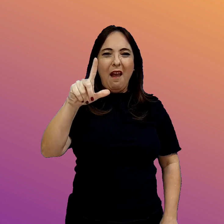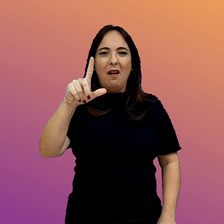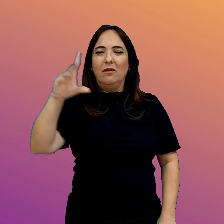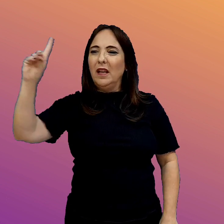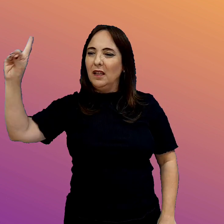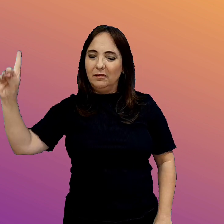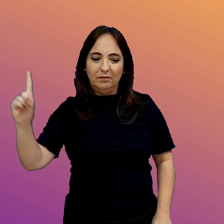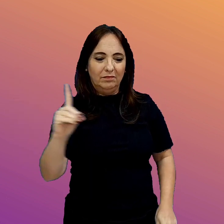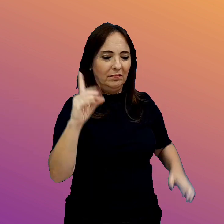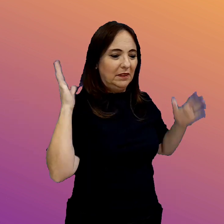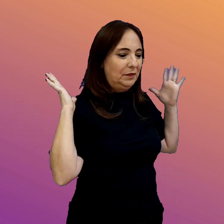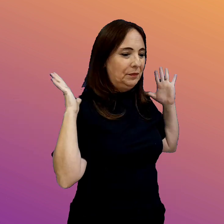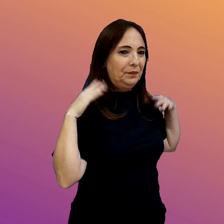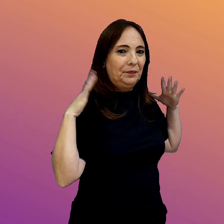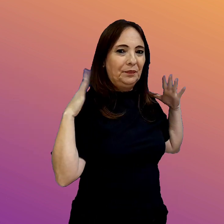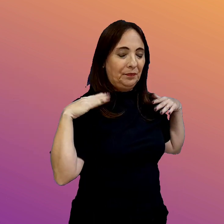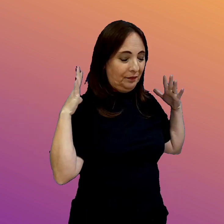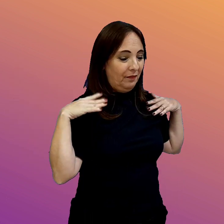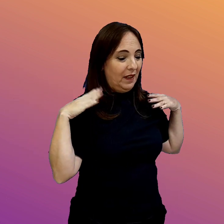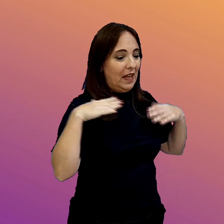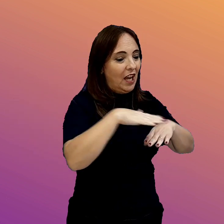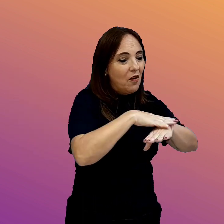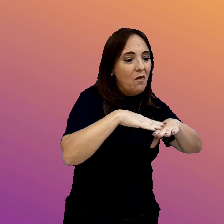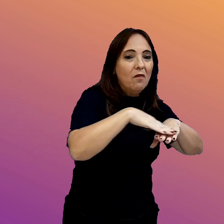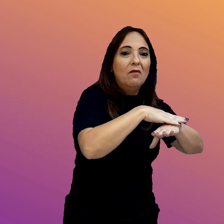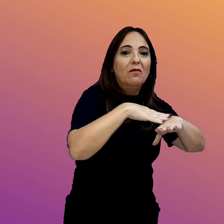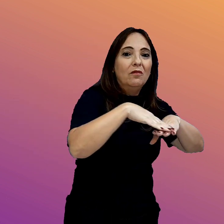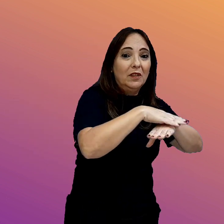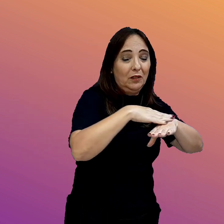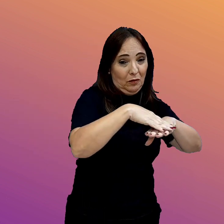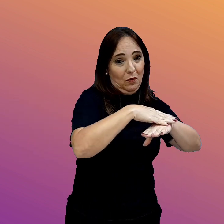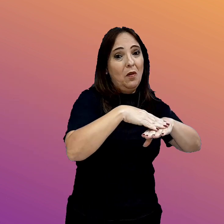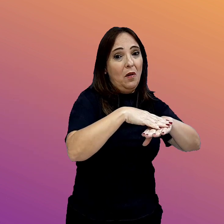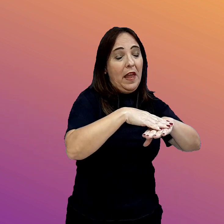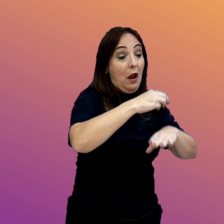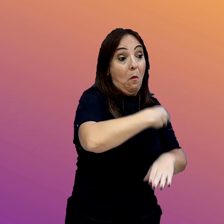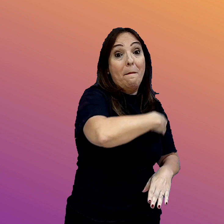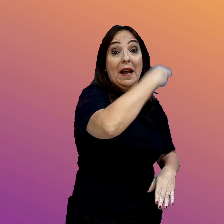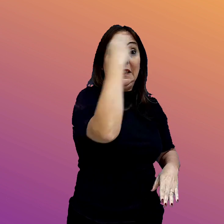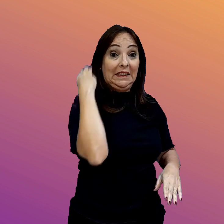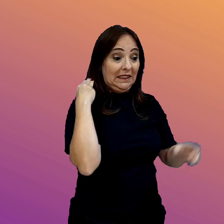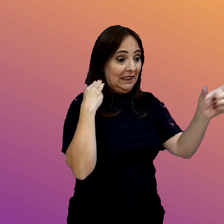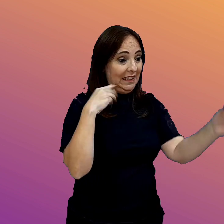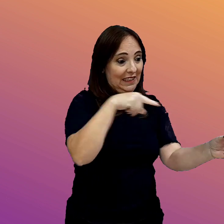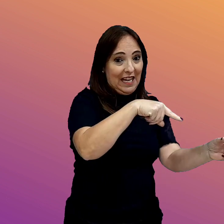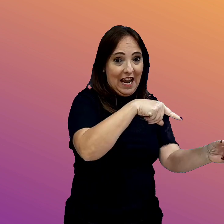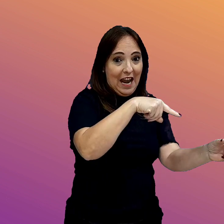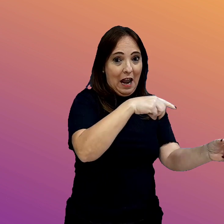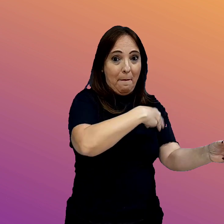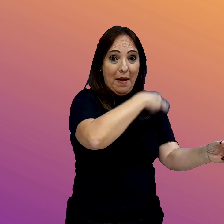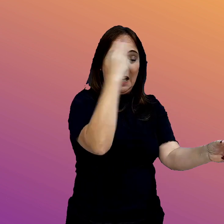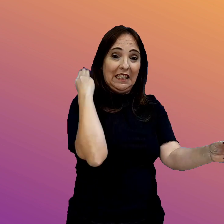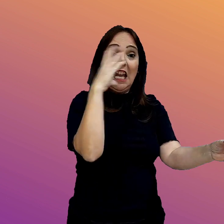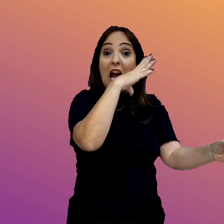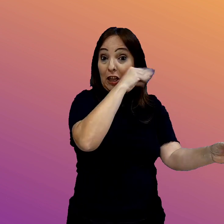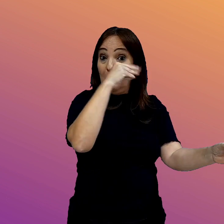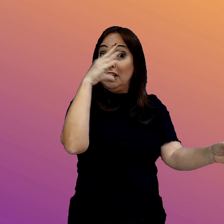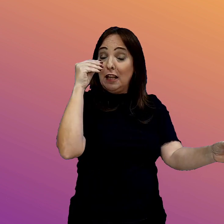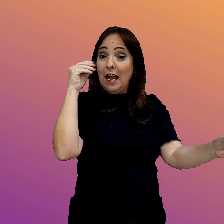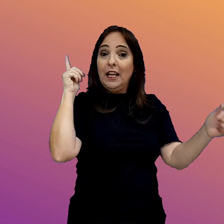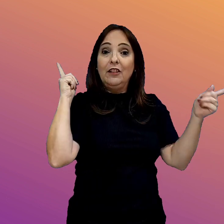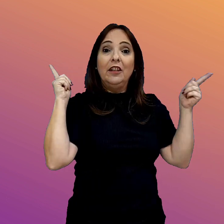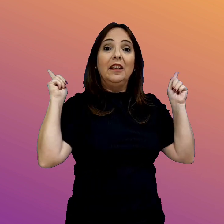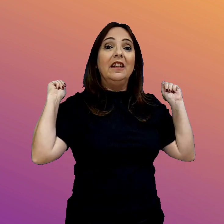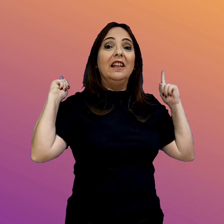né? Os historiadores dizem que ela era uma adolescente, e o anjo diz que ela